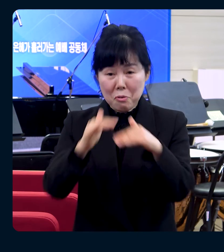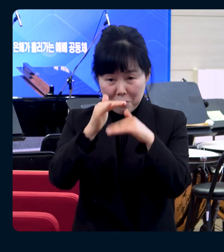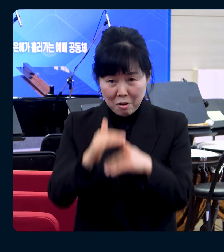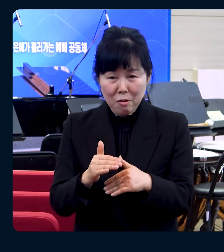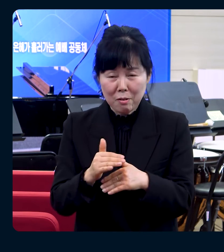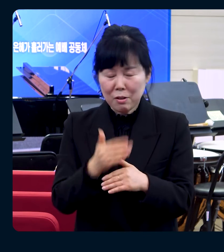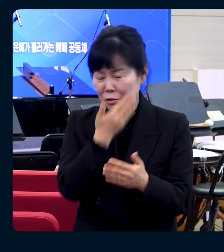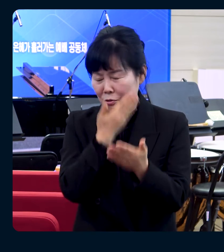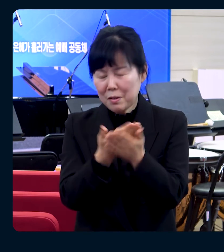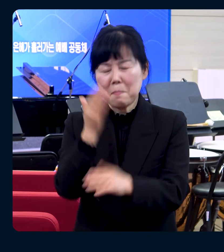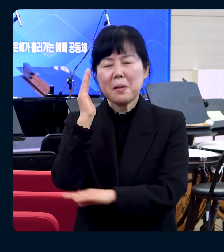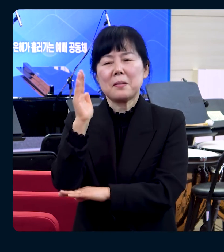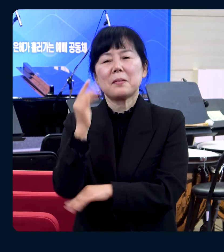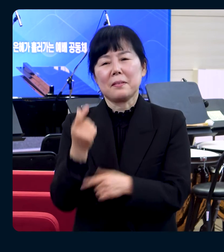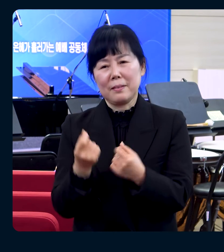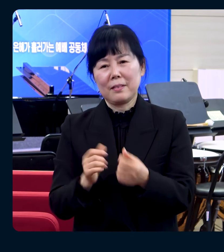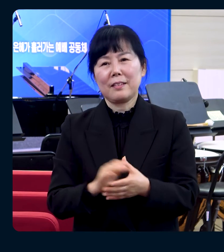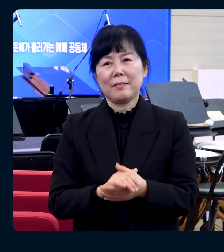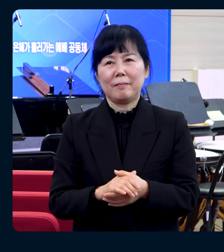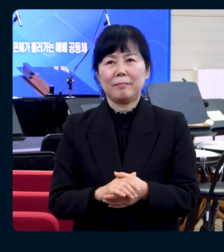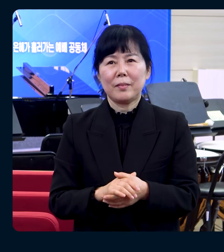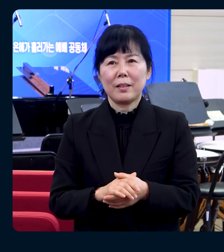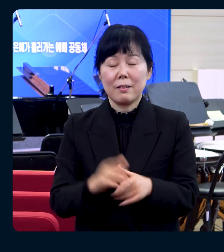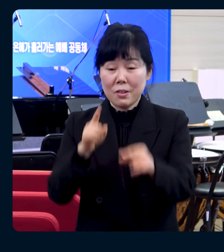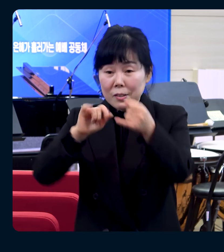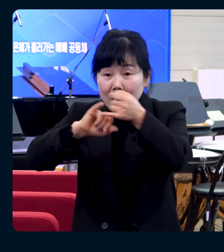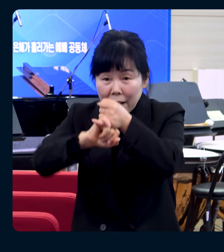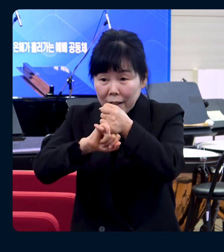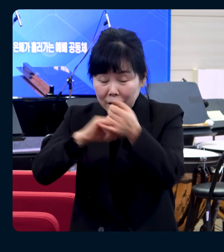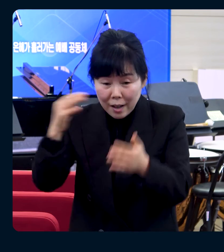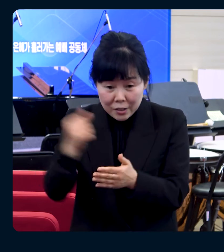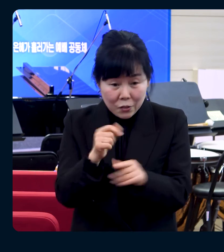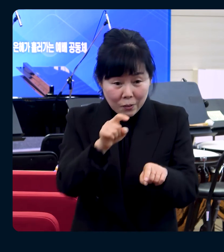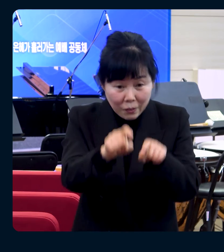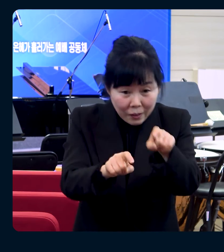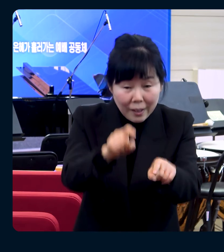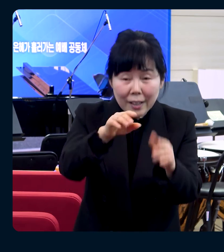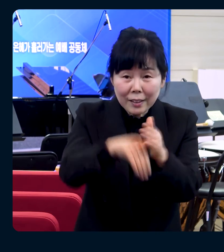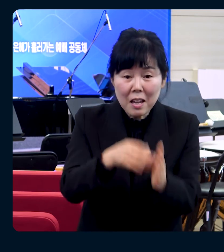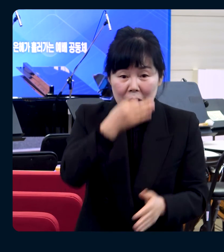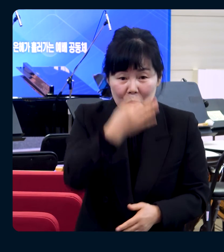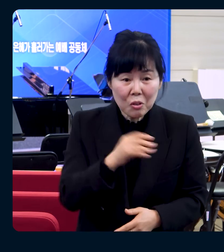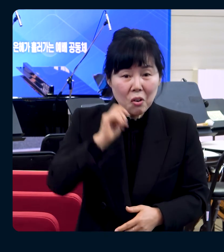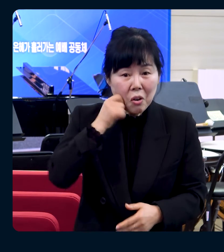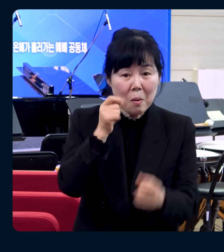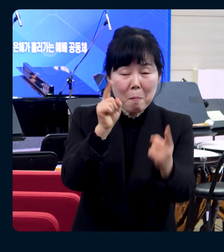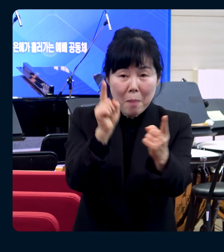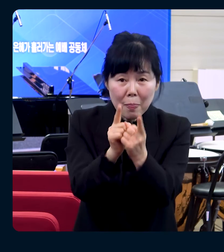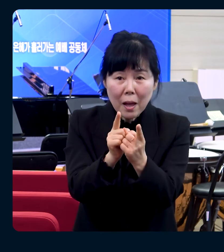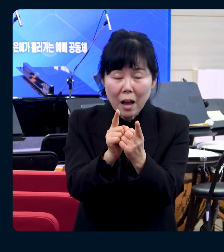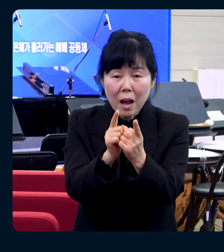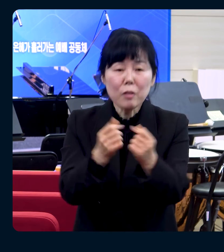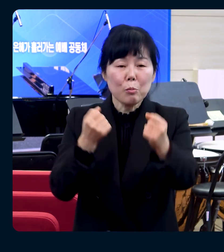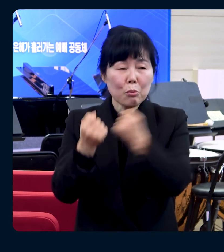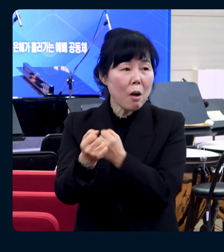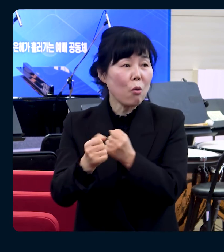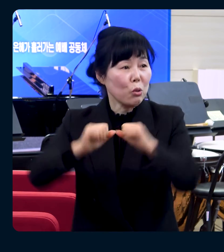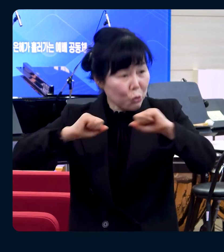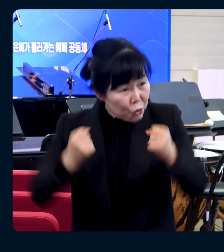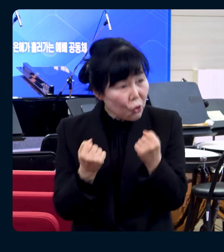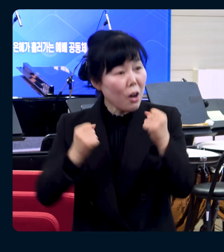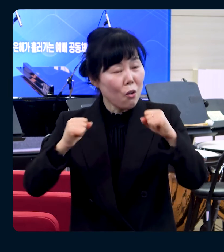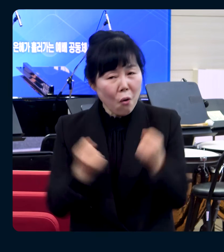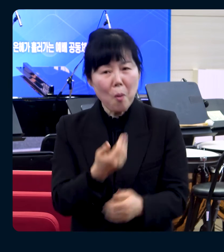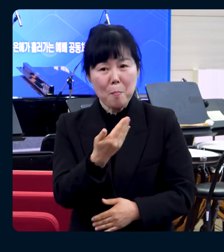도식입니다. 이것이 어쩌면 오늘 말씀, 이 메시지 전부일지 모르겠어요. 그렇습니다. 언약의 길을 걸어가면서 힘들고 어려워도